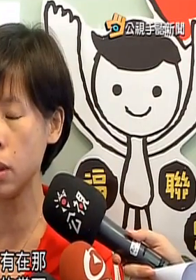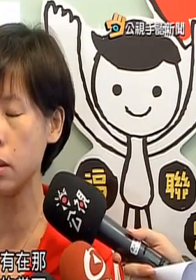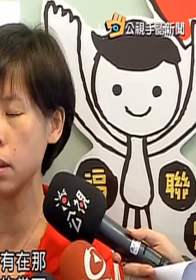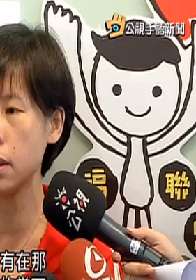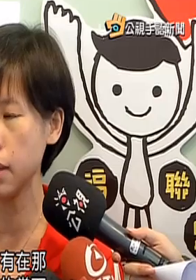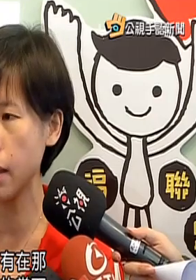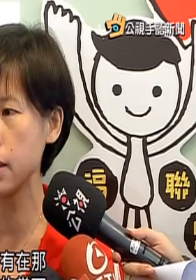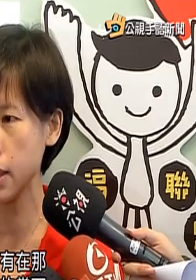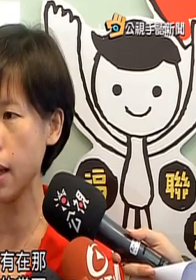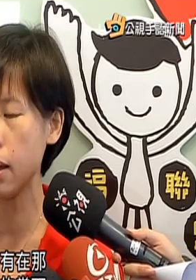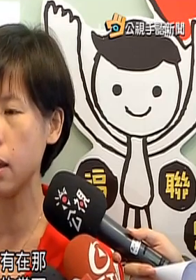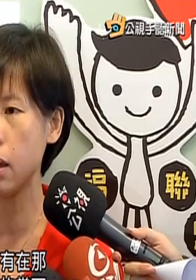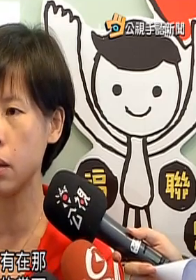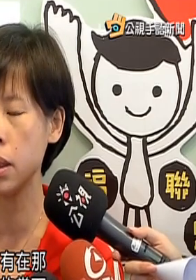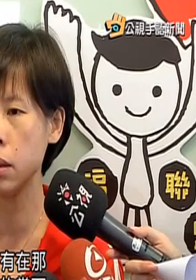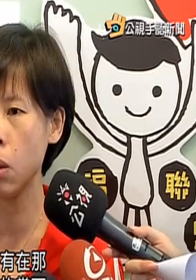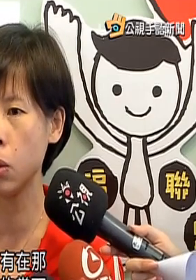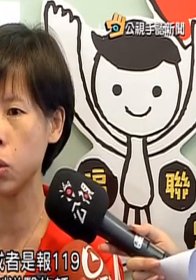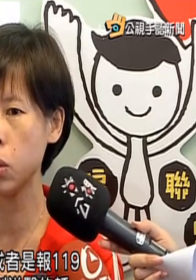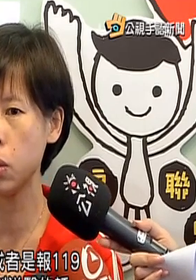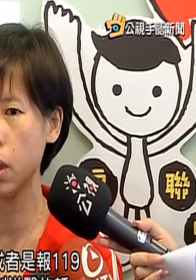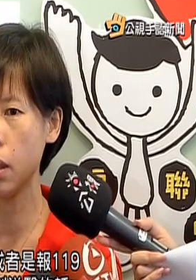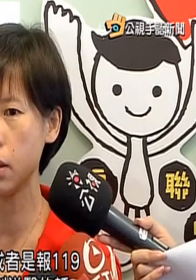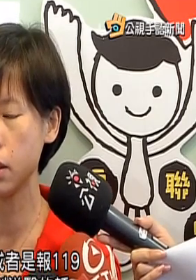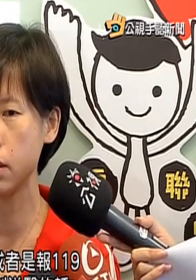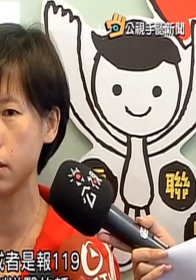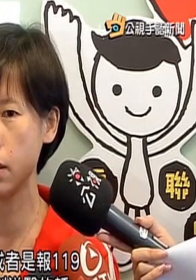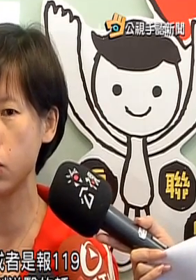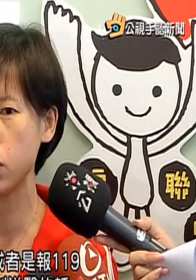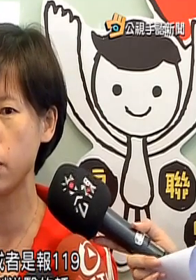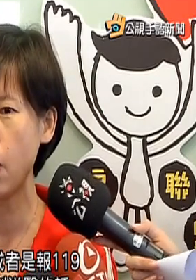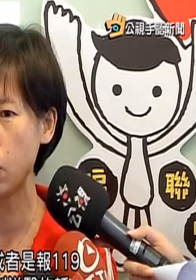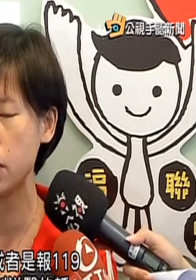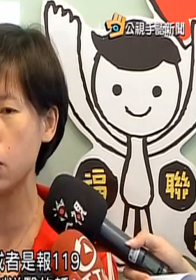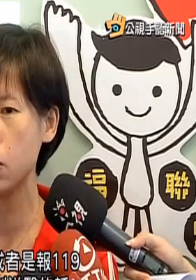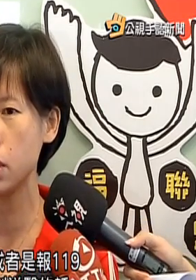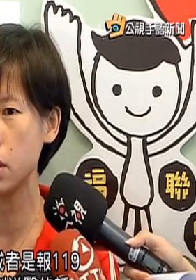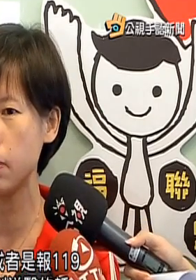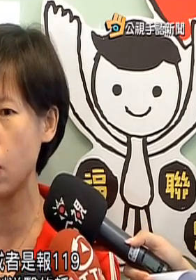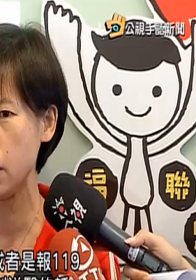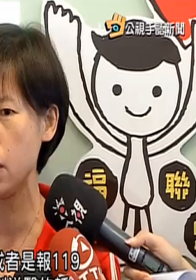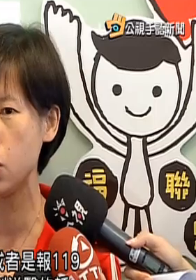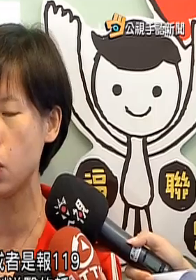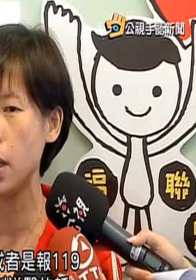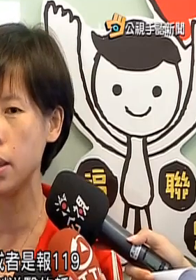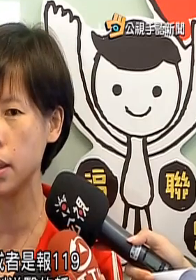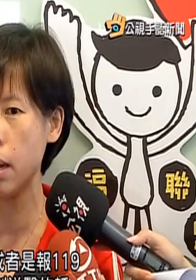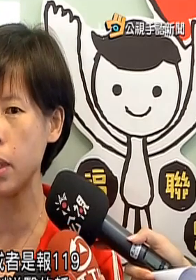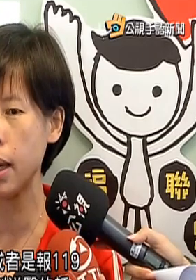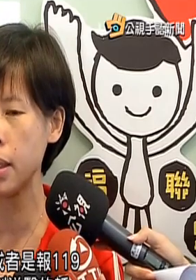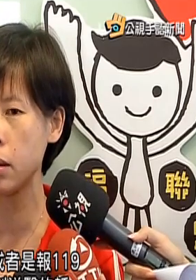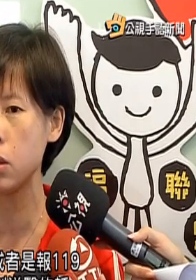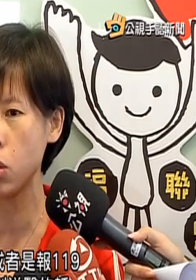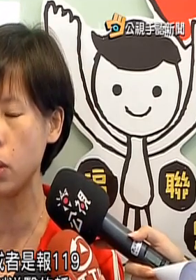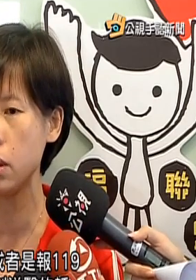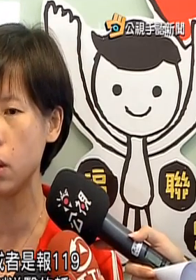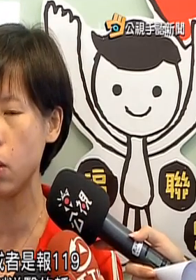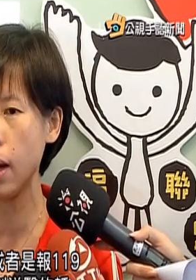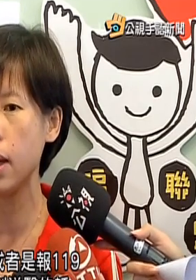击人的当下好启动去就是报警或者是报119，请他们来强制送医的话，